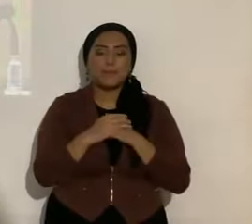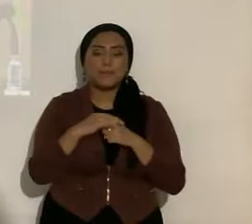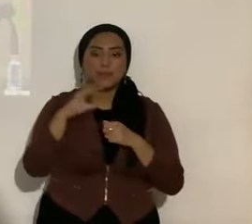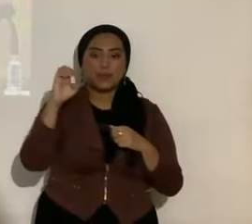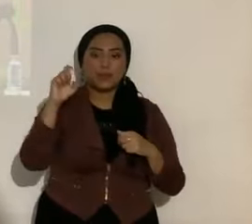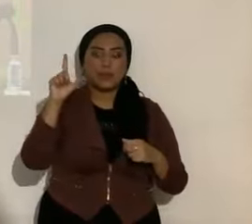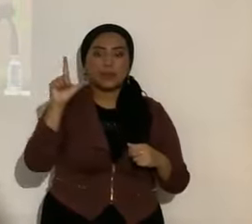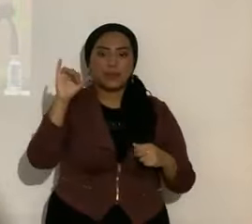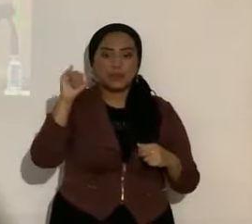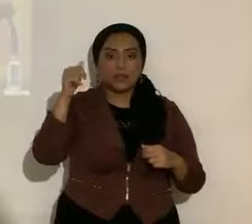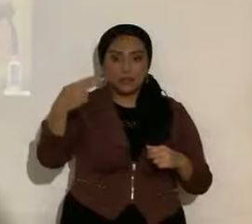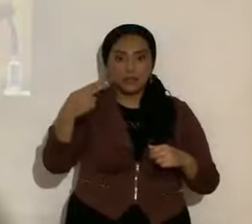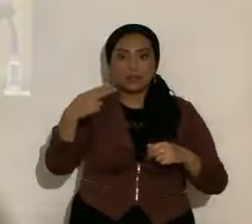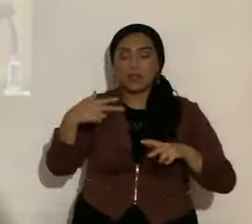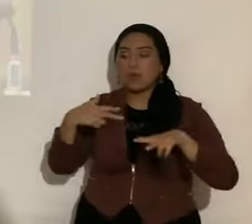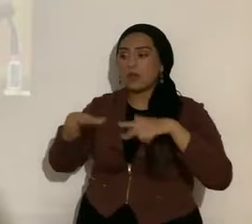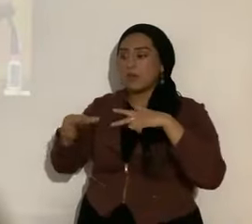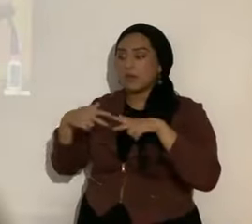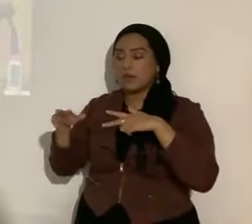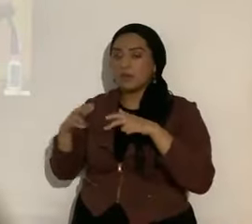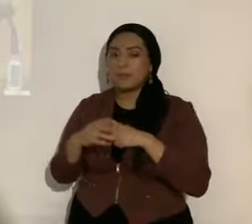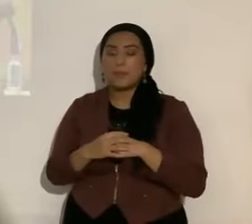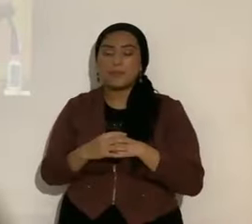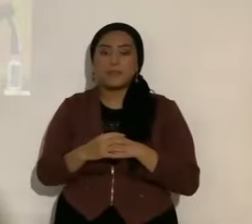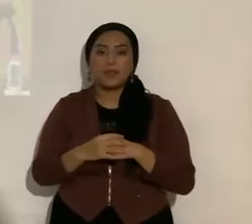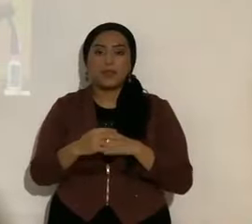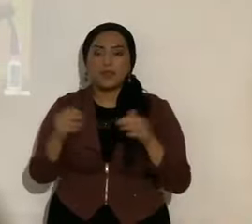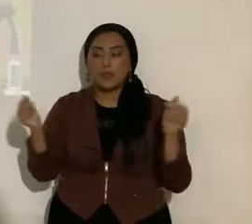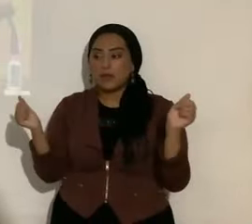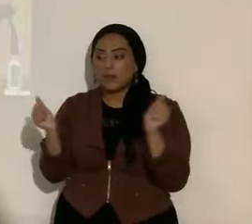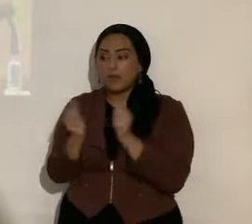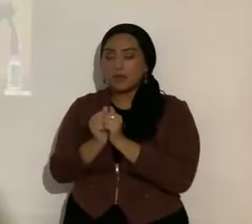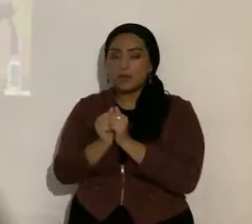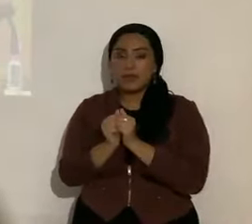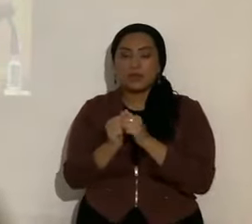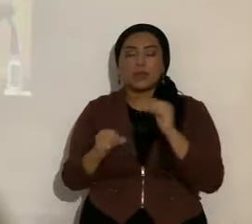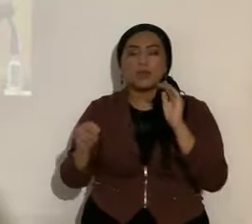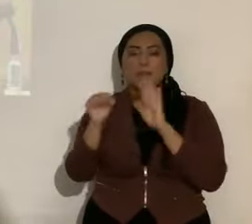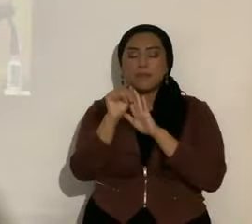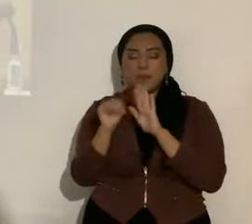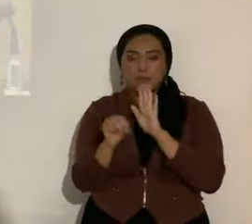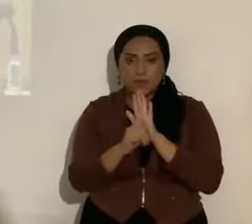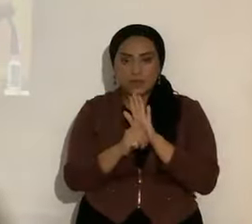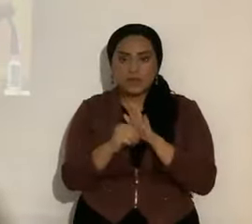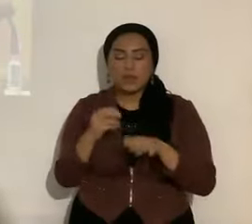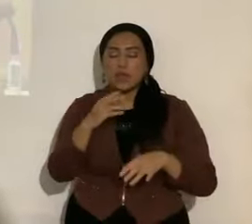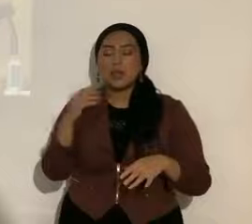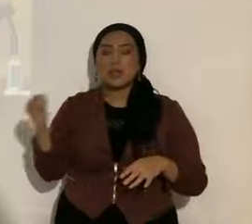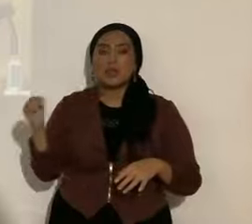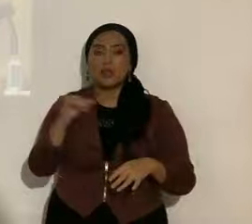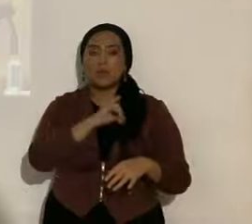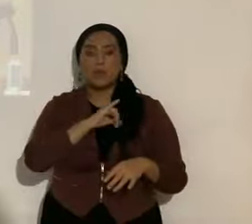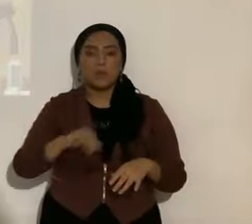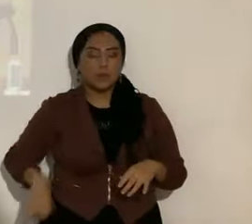Elías caminó en los pasos de Moisés y de Josué,